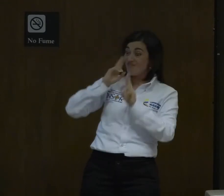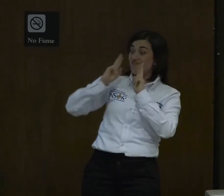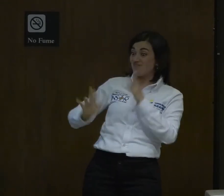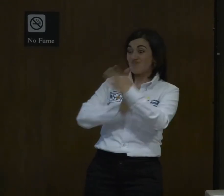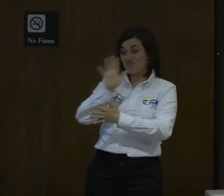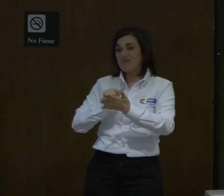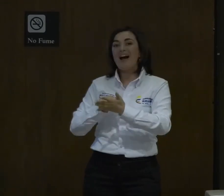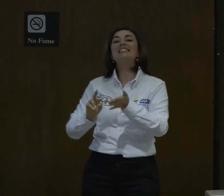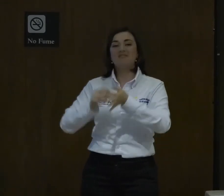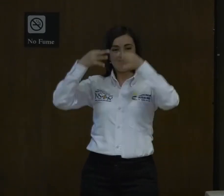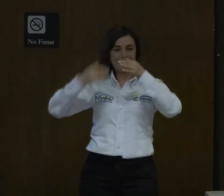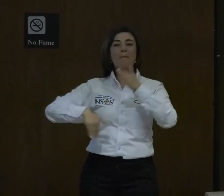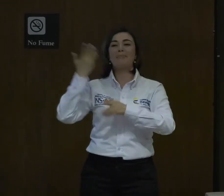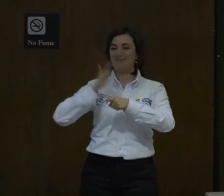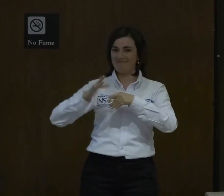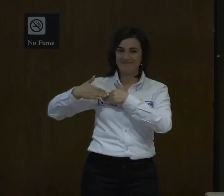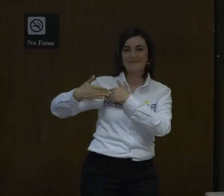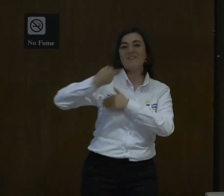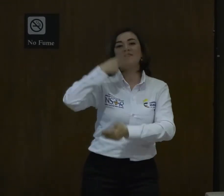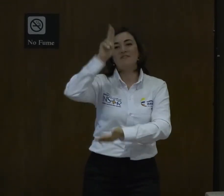derecho ocurrió